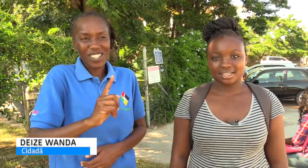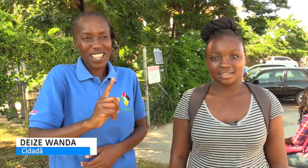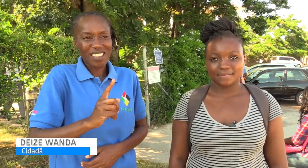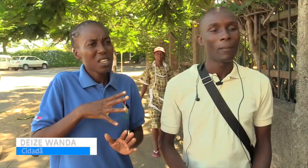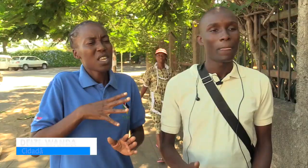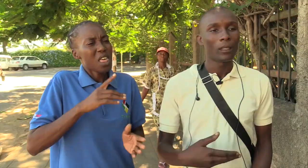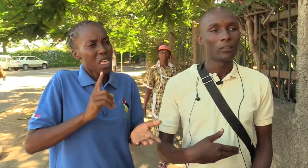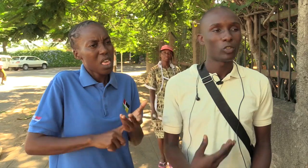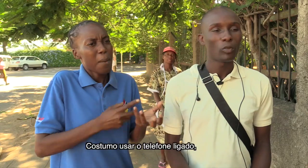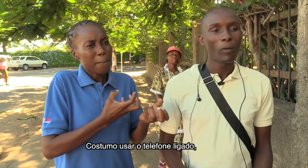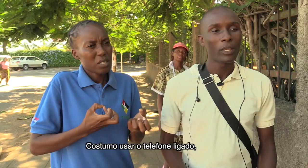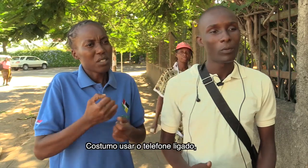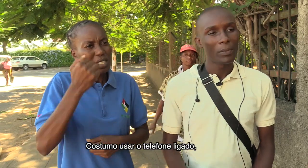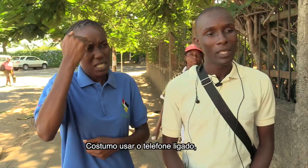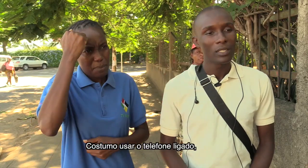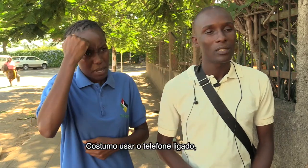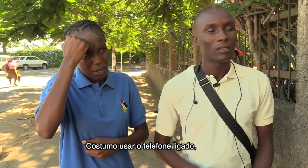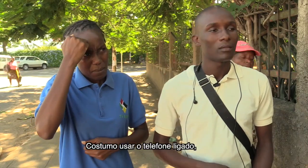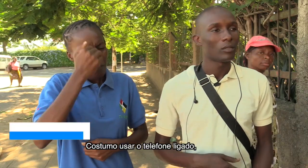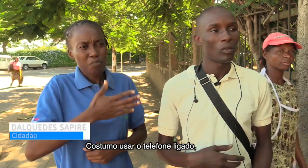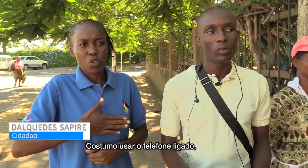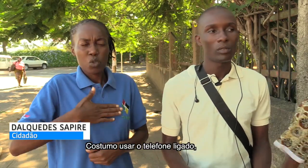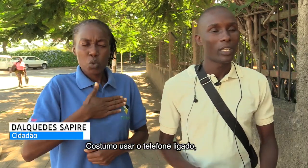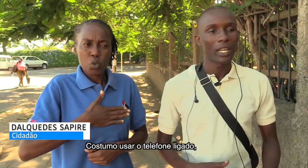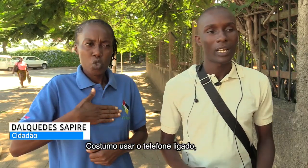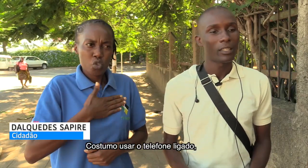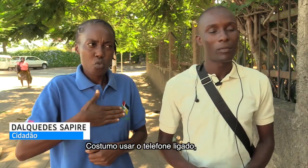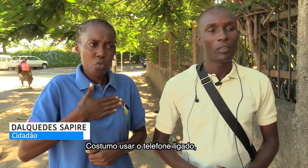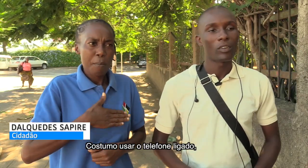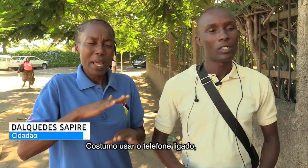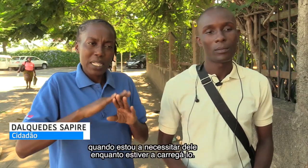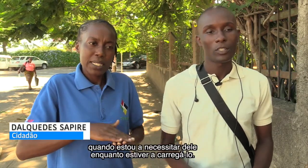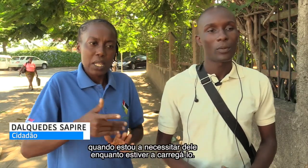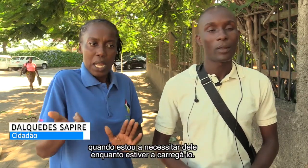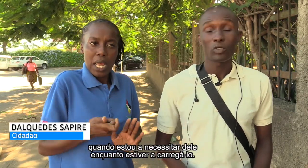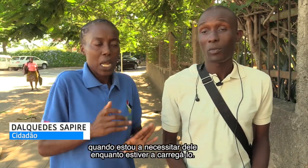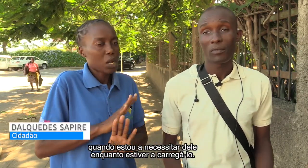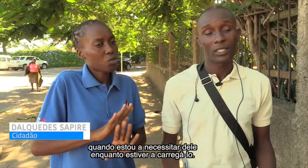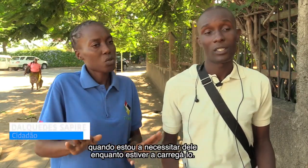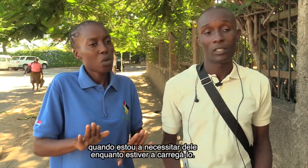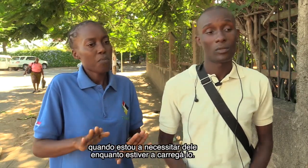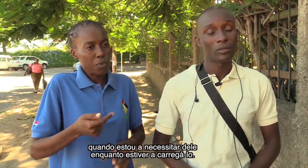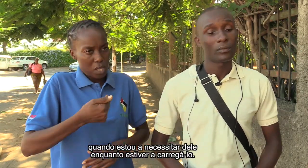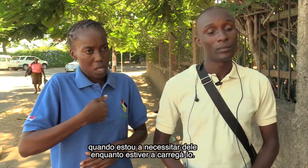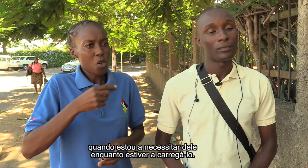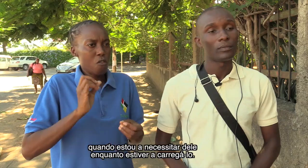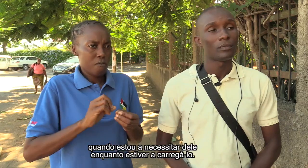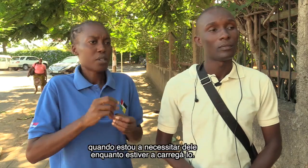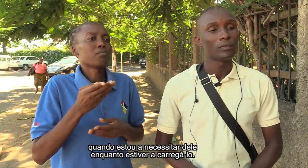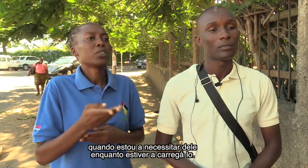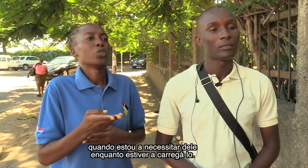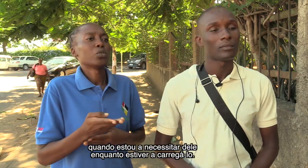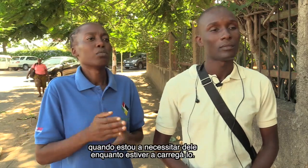Não sei. Estou num momento busy, ou tenho que carregar telefone, mas por aí costumo fazer isso.